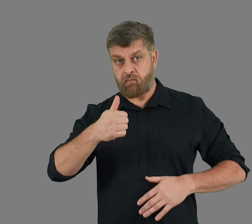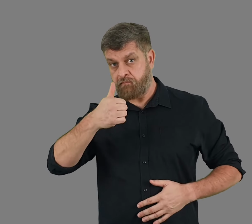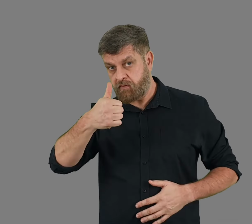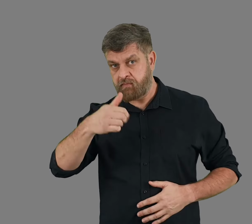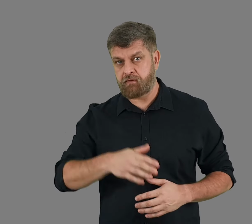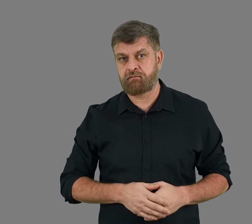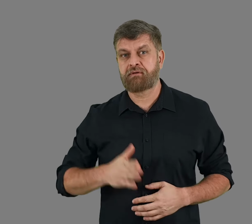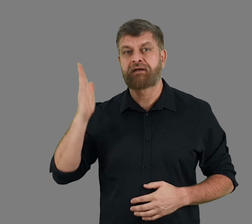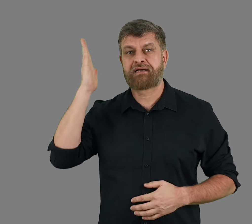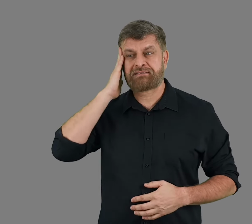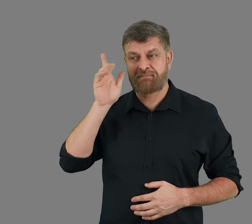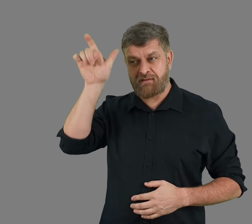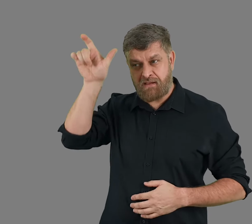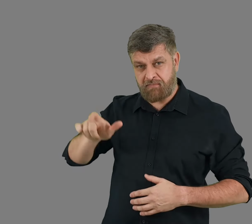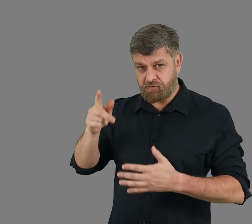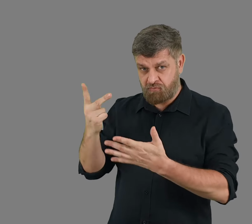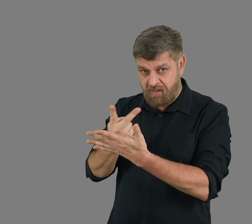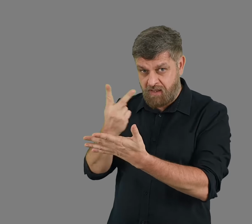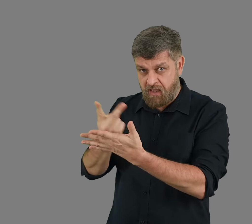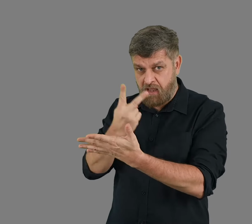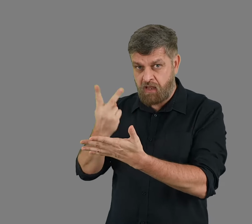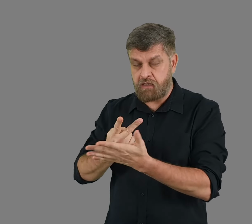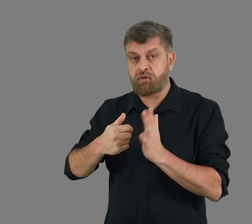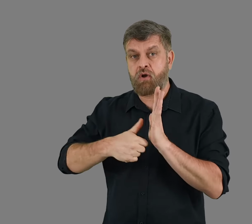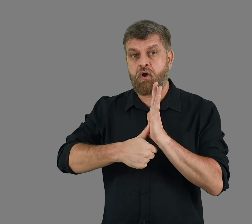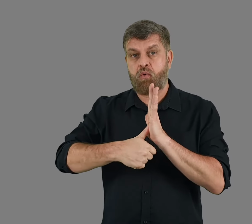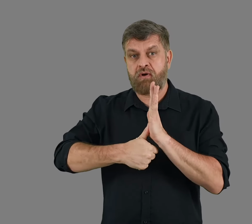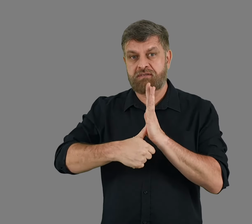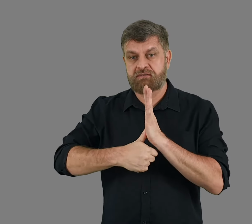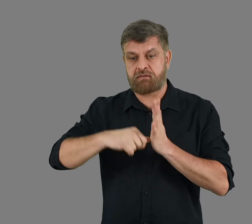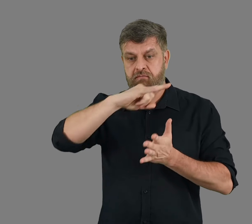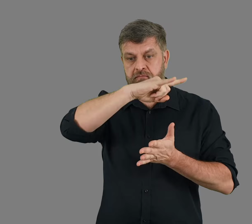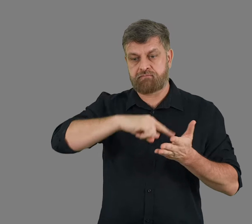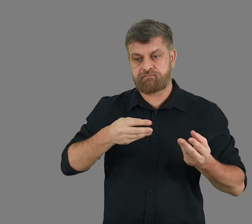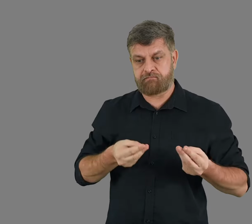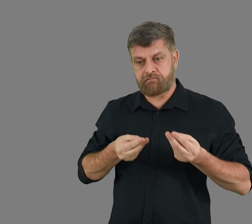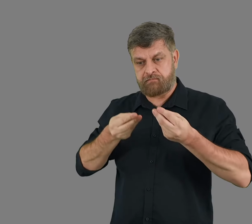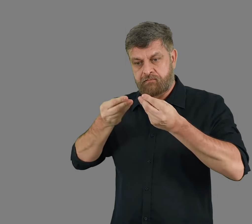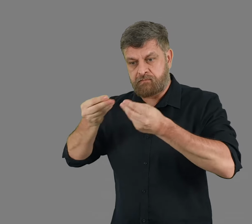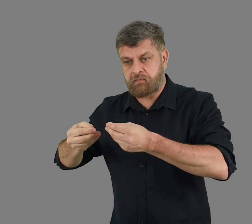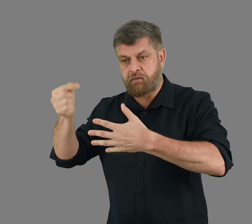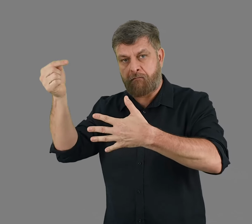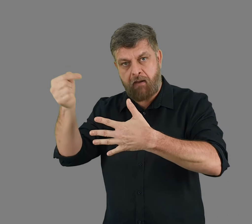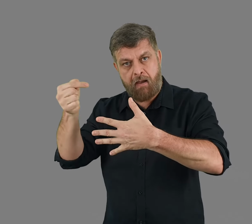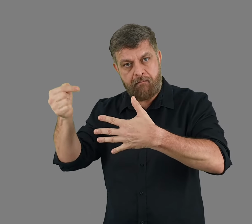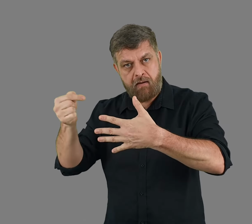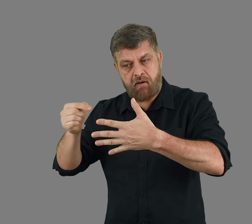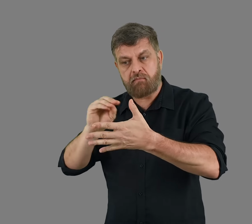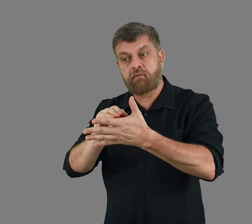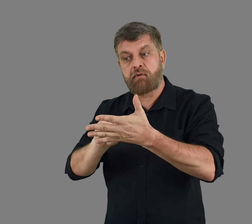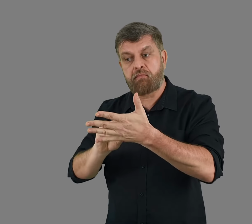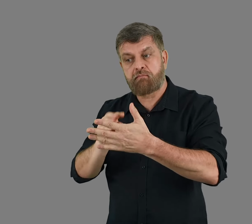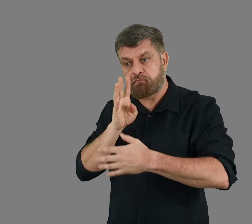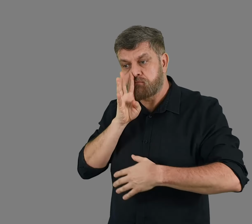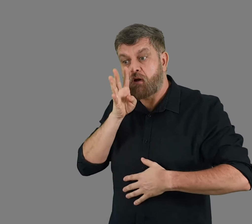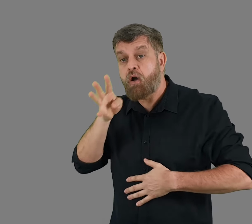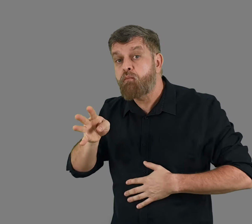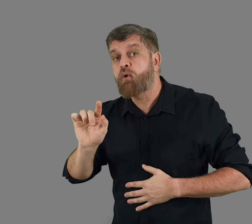Definida a justa causa, o associado será devidamente notificado dos fatos a ele imputados, através de